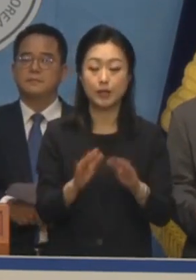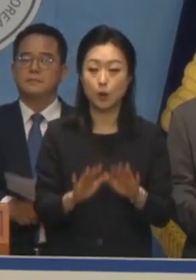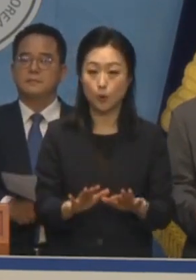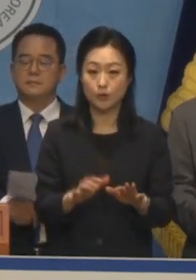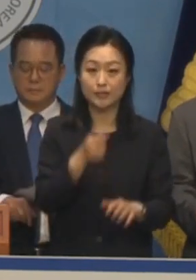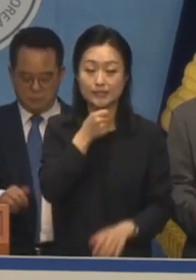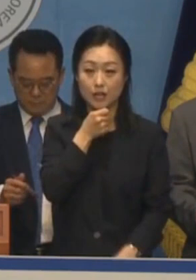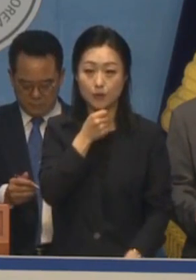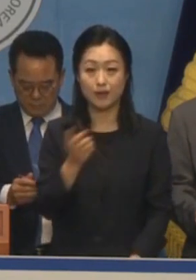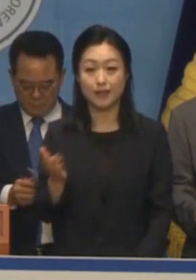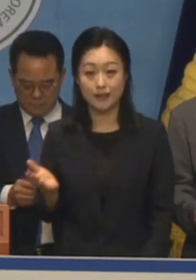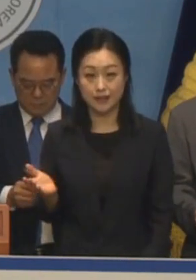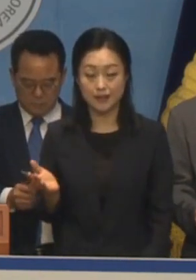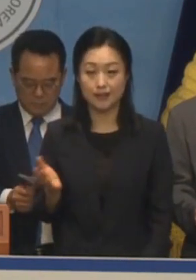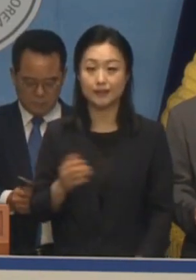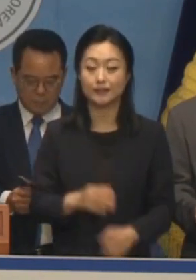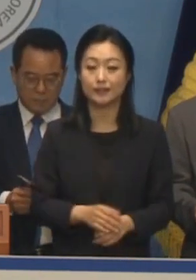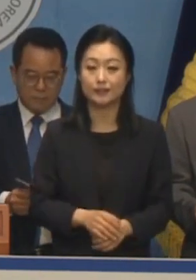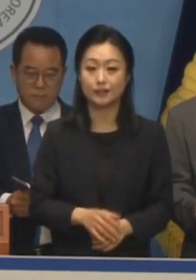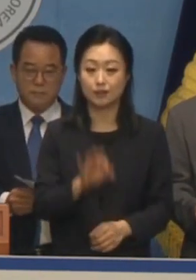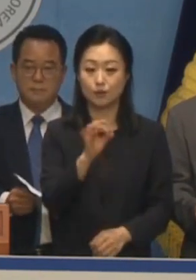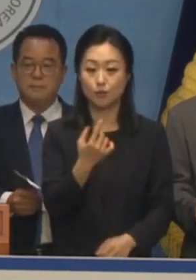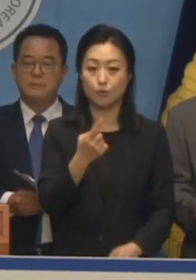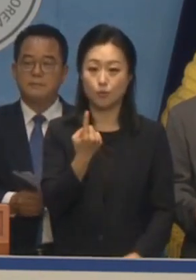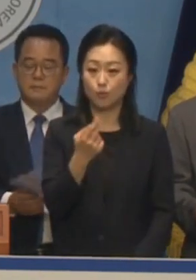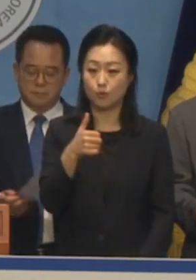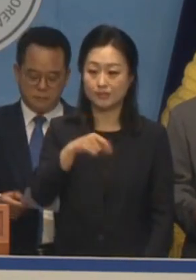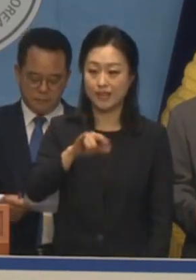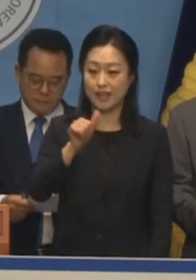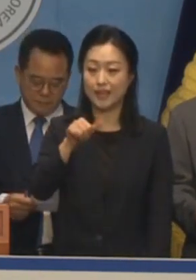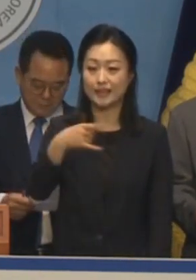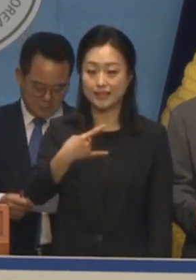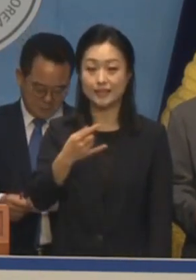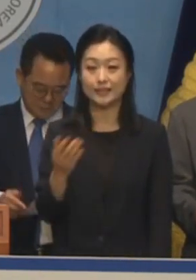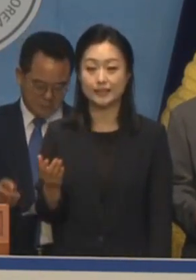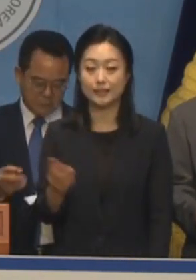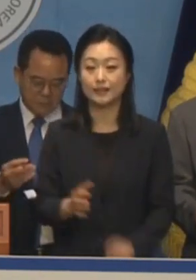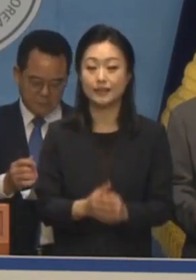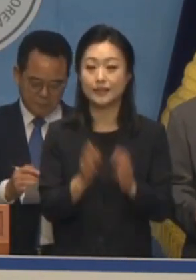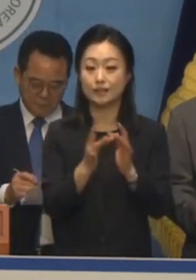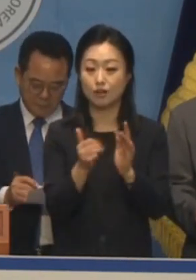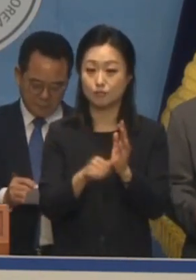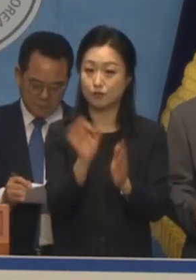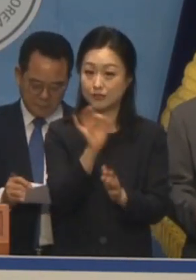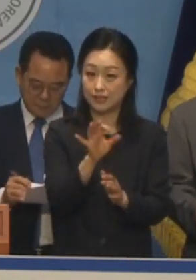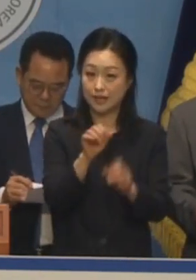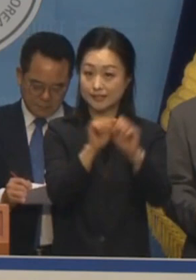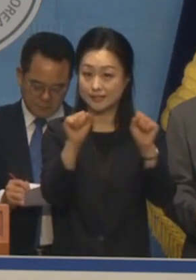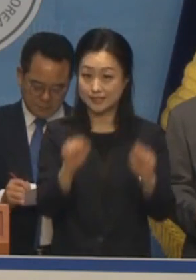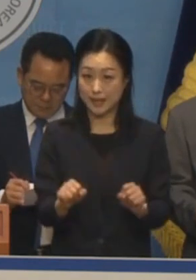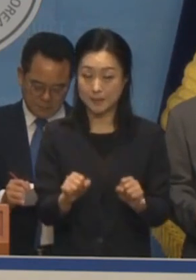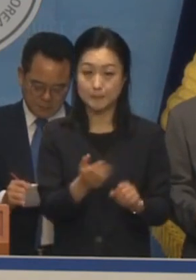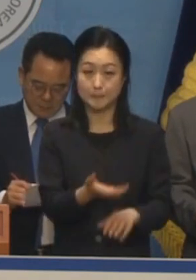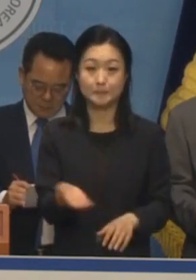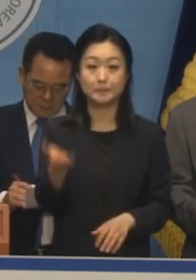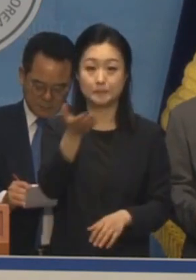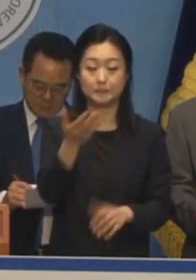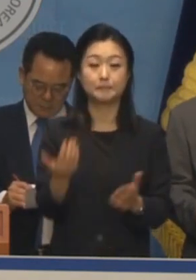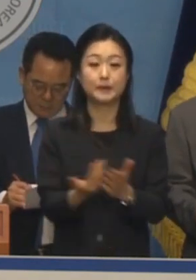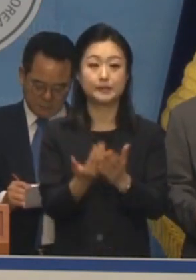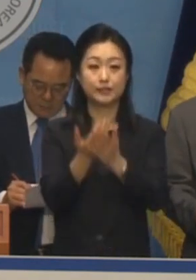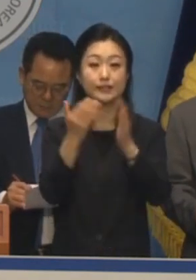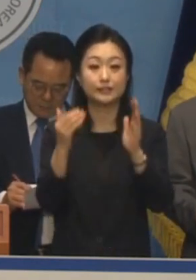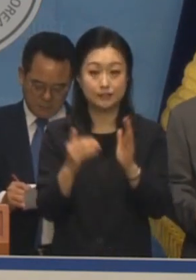기자회견 사회를 맡은 더불어민주당 오세입니다. 온라인 플랫폼 시장은 비약적으로 성장을